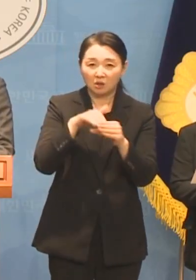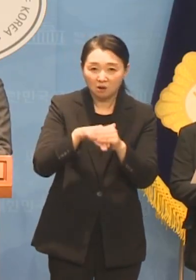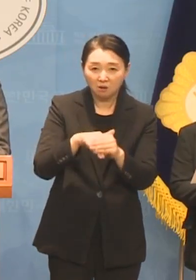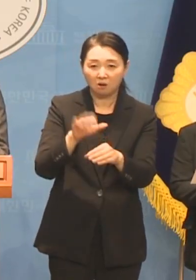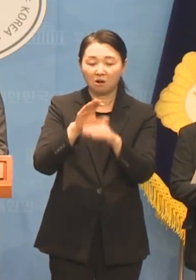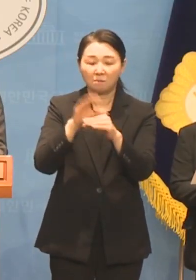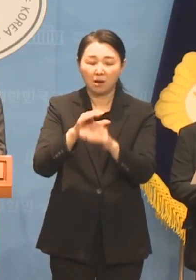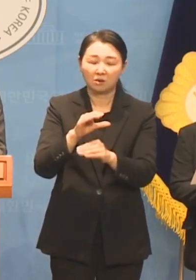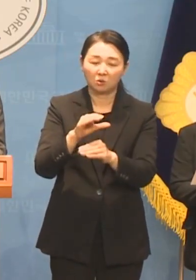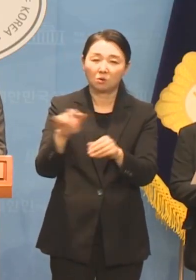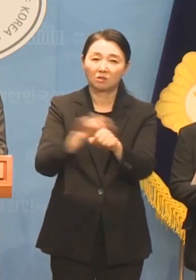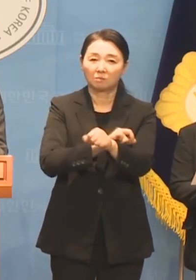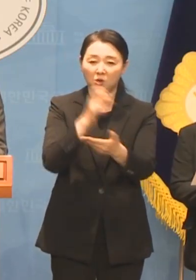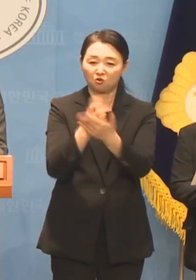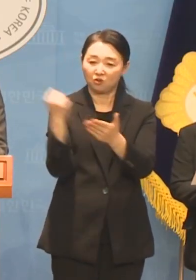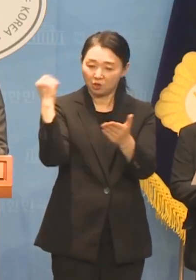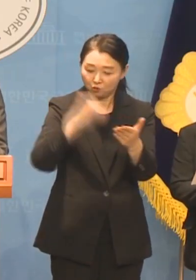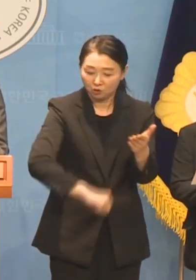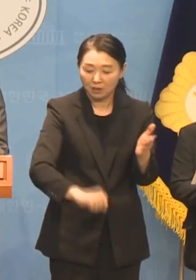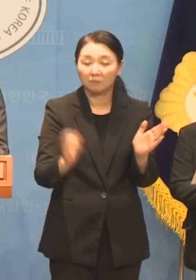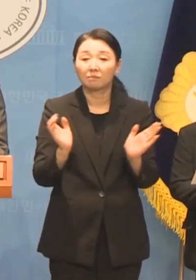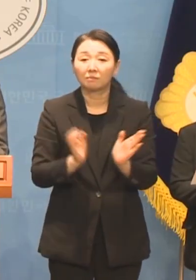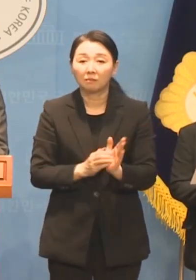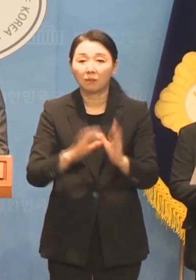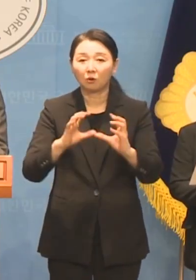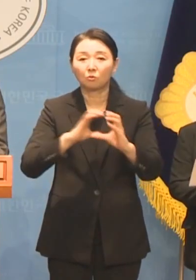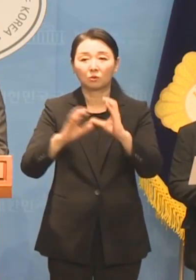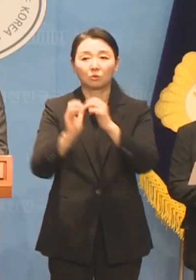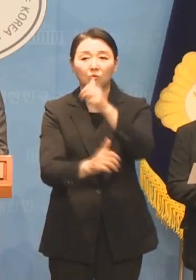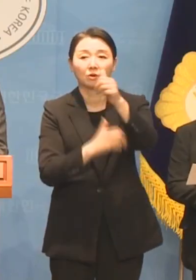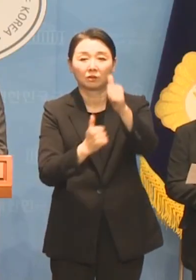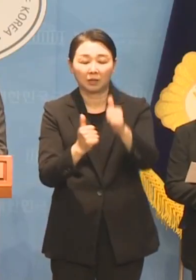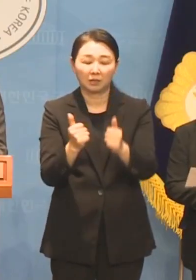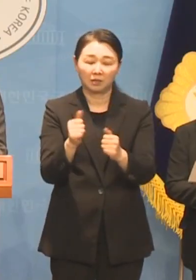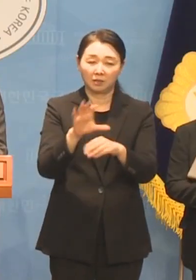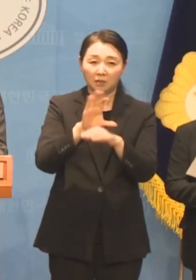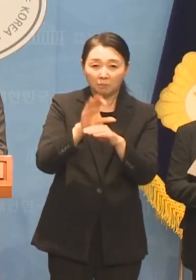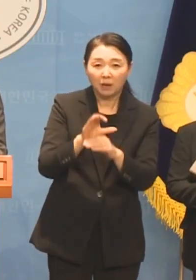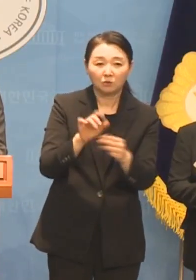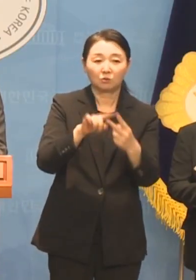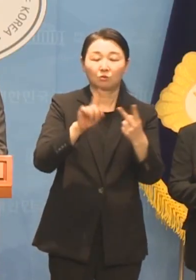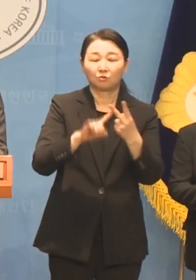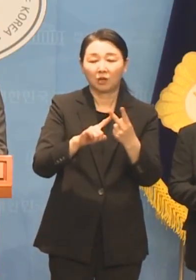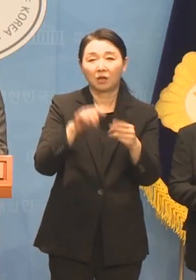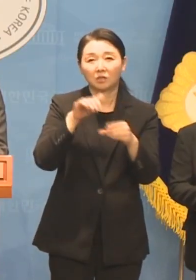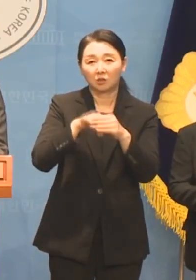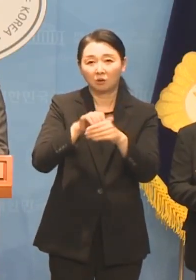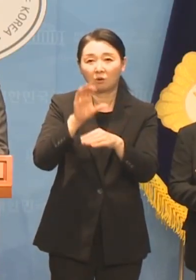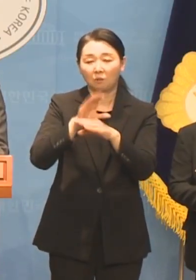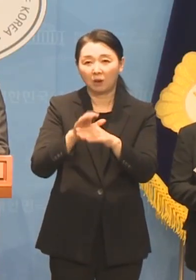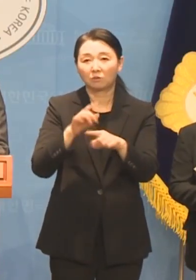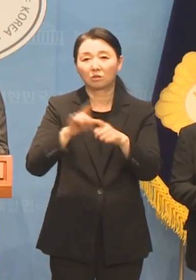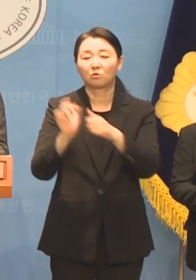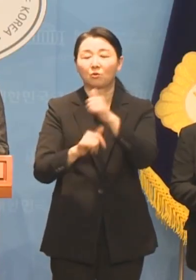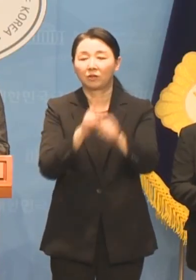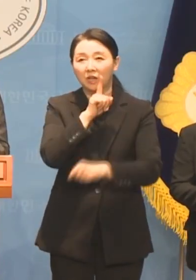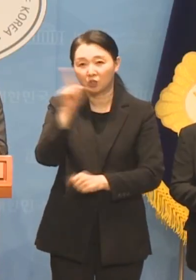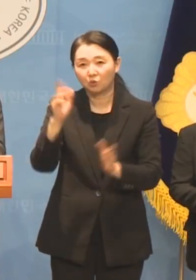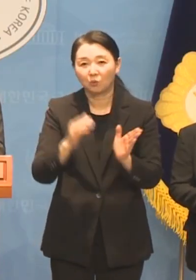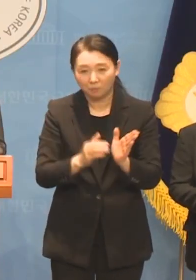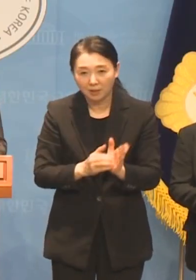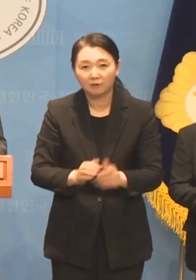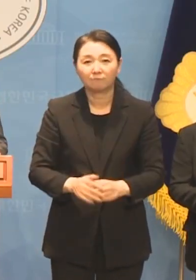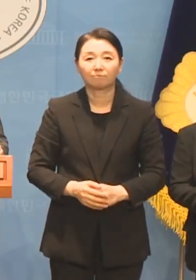관한 특별규정을 위반하였습니다. 이에 국민소통위원회는 두 방송 프로그램을 선거방송심의위원회에 신고